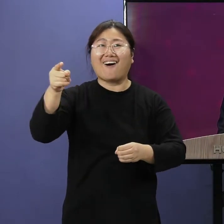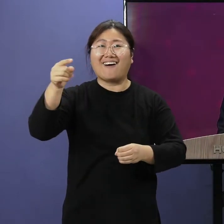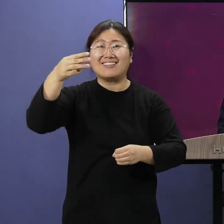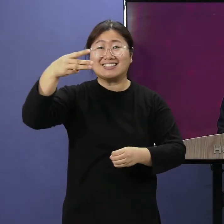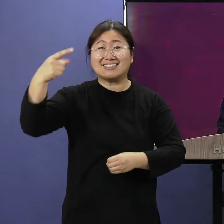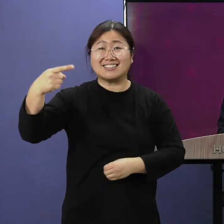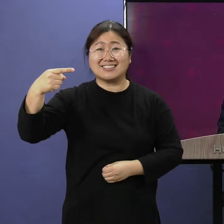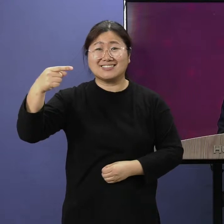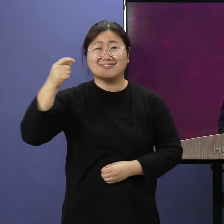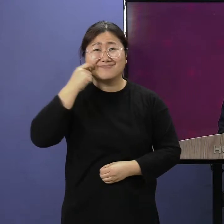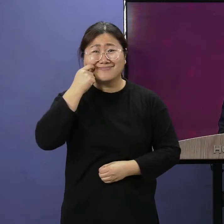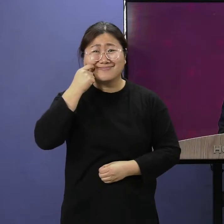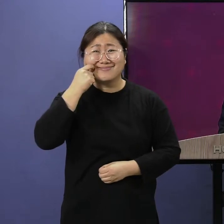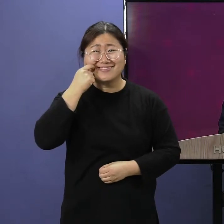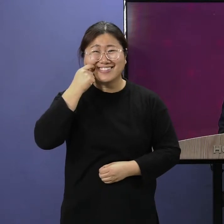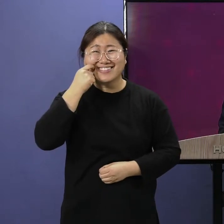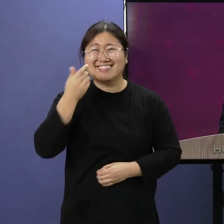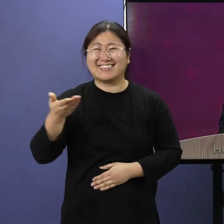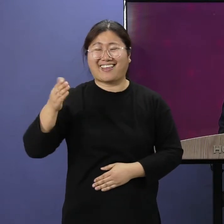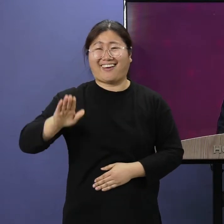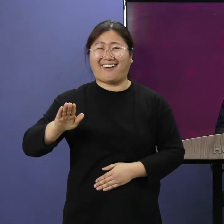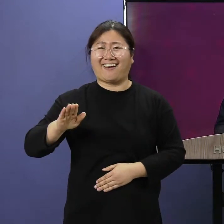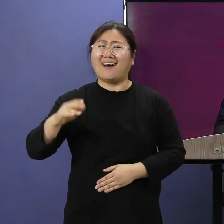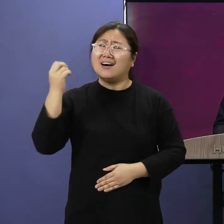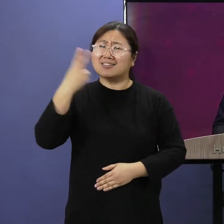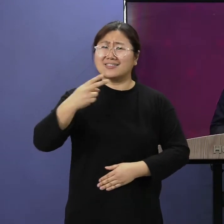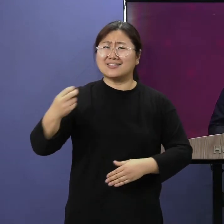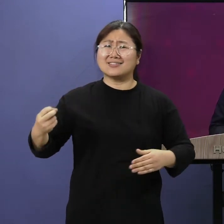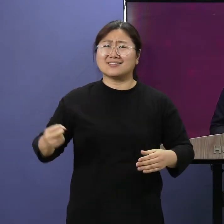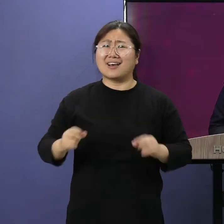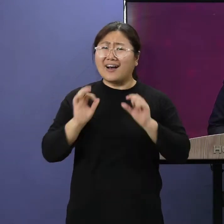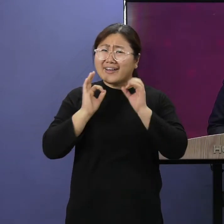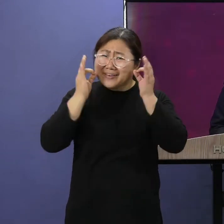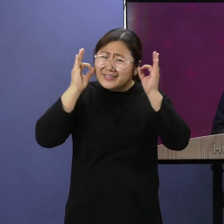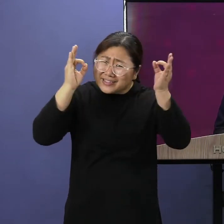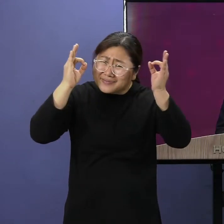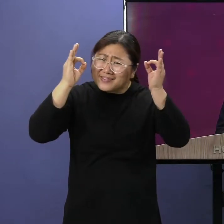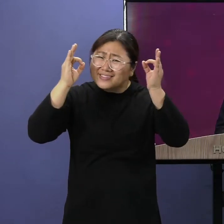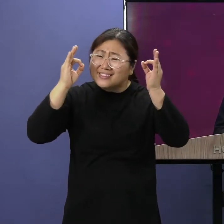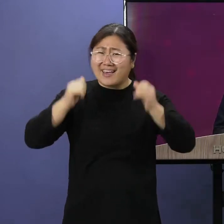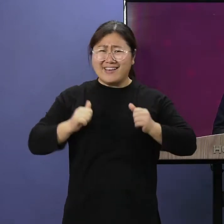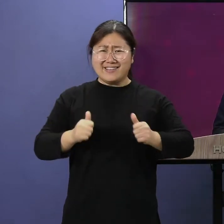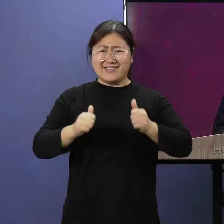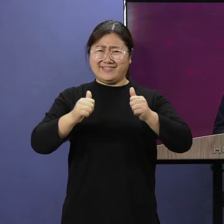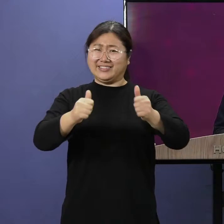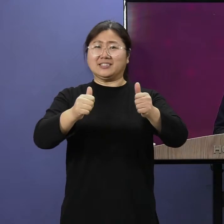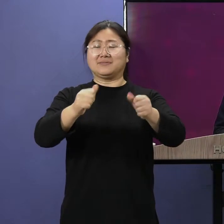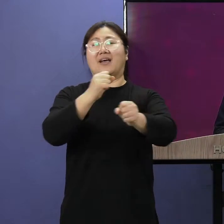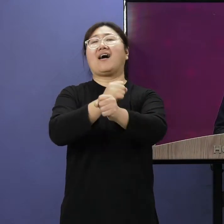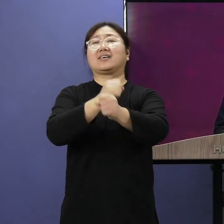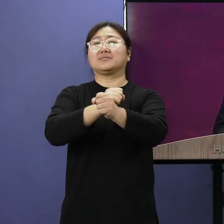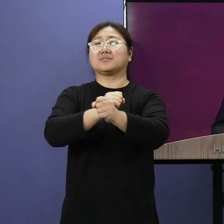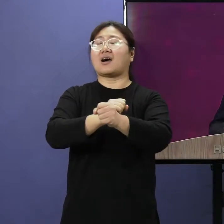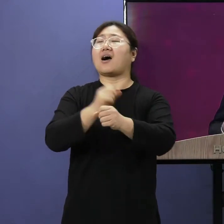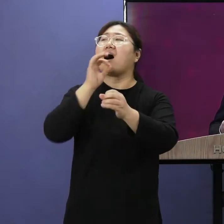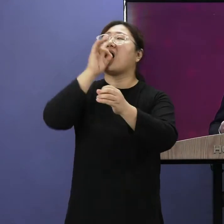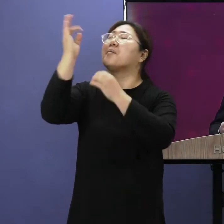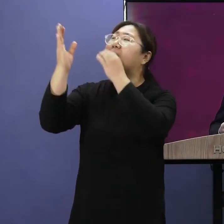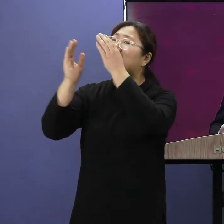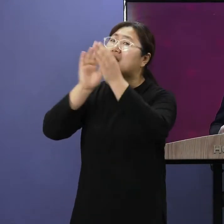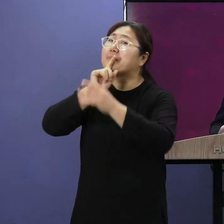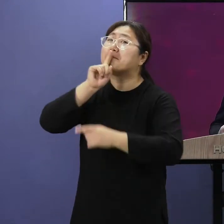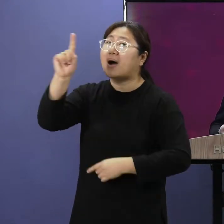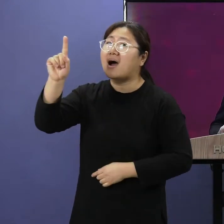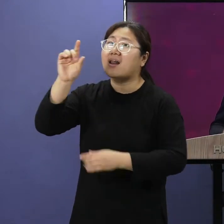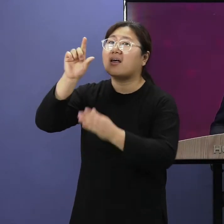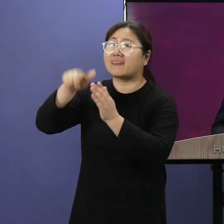열심히 하겠습니다 라고 이야기할 때 과연 그것을 제대로 세울